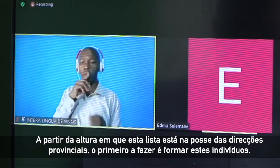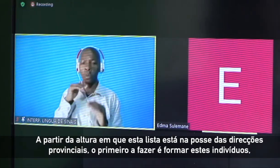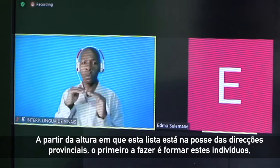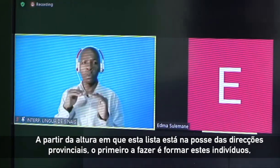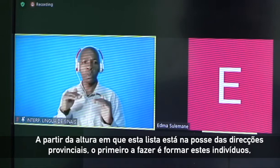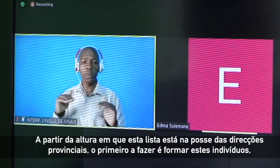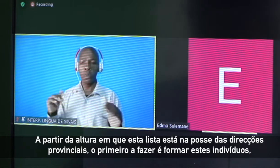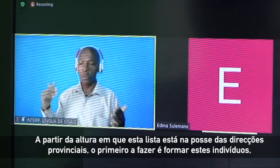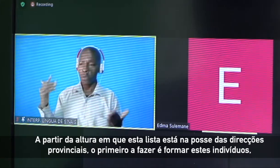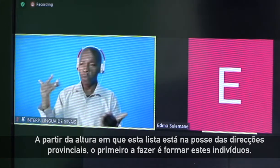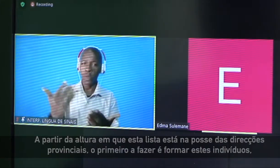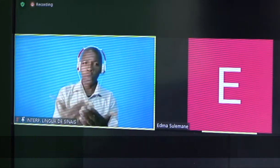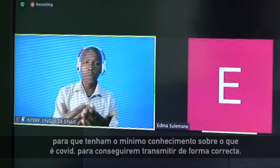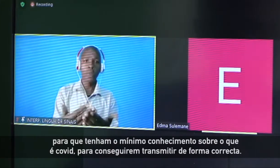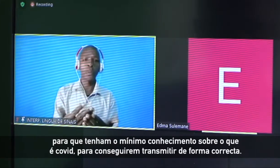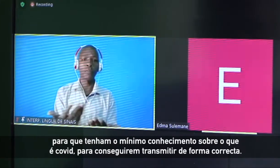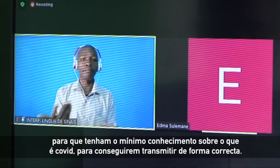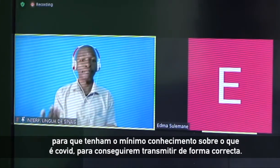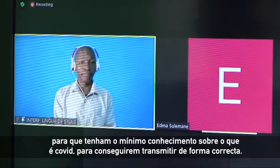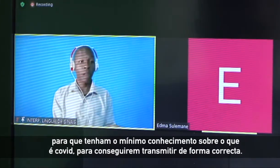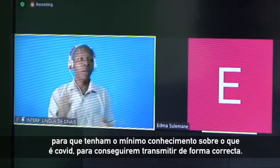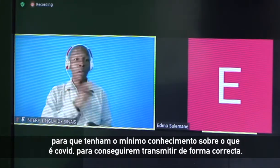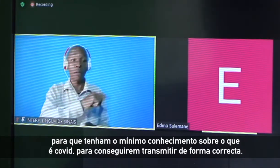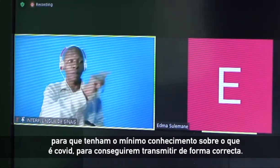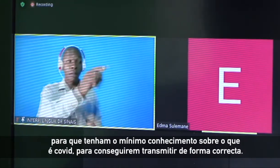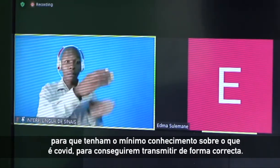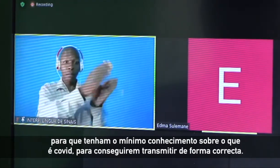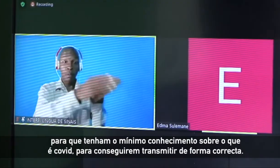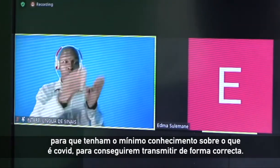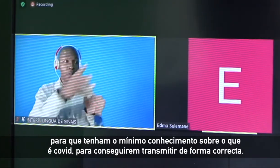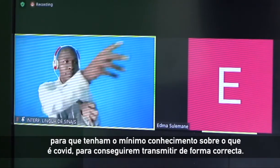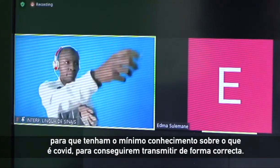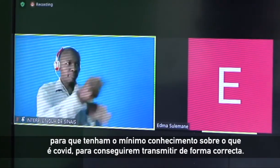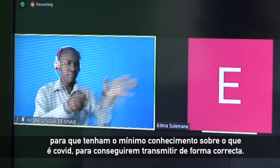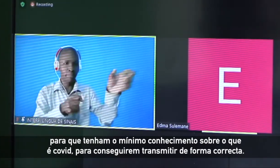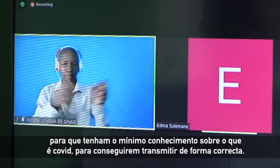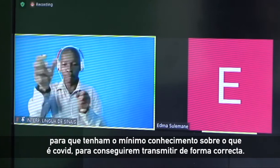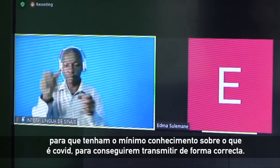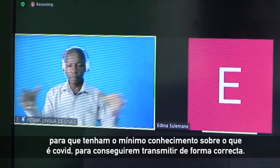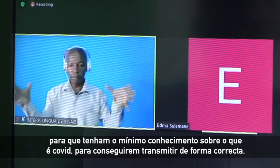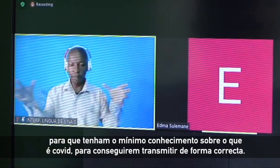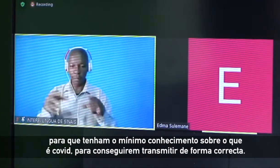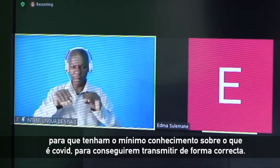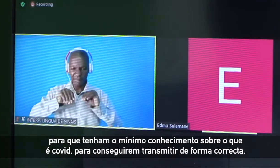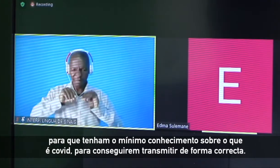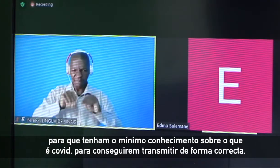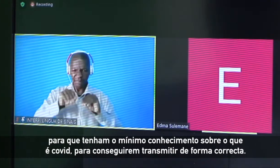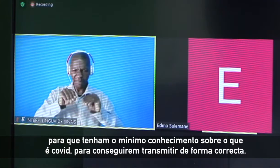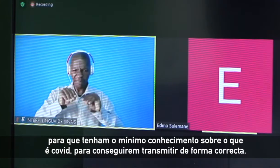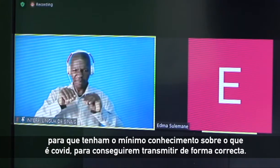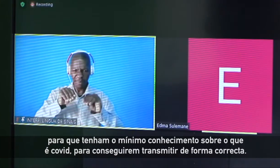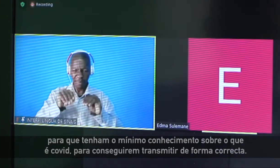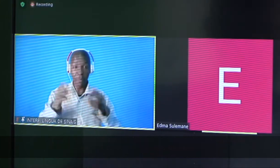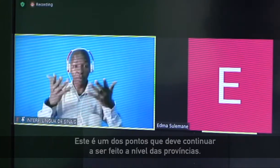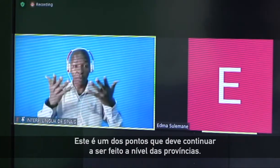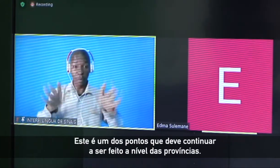fazer é formar estes indivíduos, para que tenham o mínimo conhecimento sobre o que é a Covid, para depois poderem conseguir transmitir de